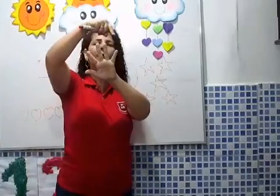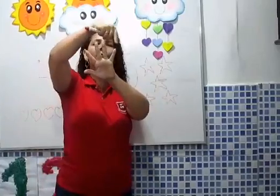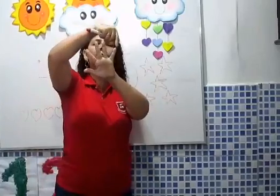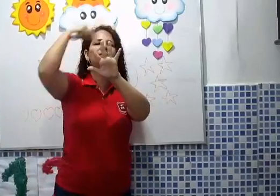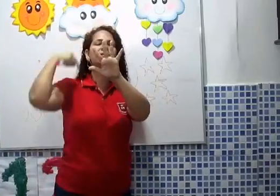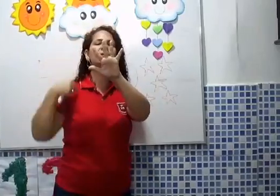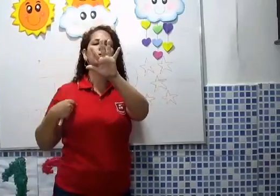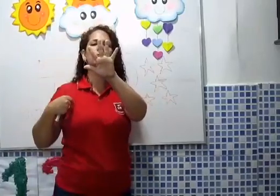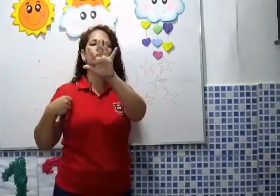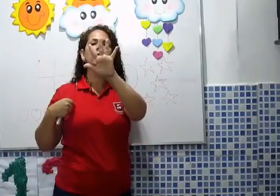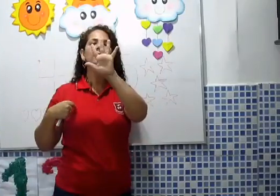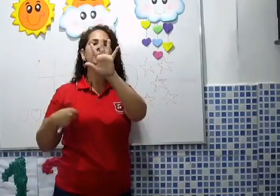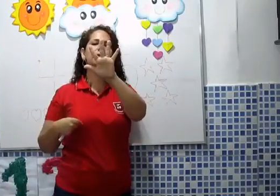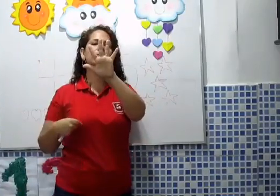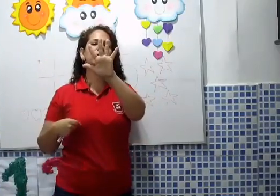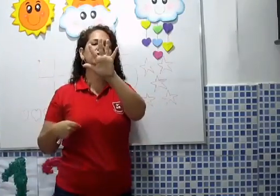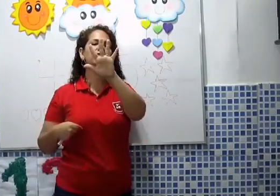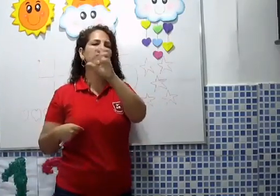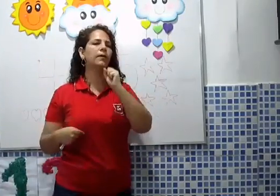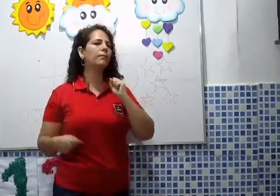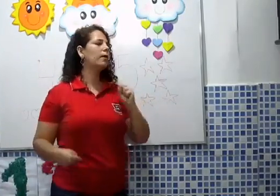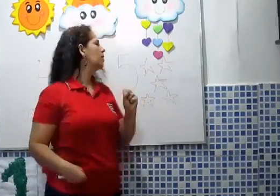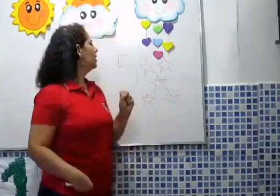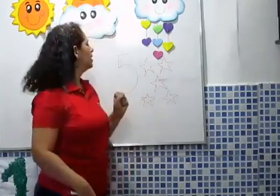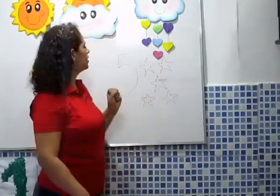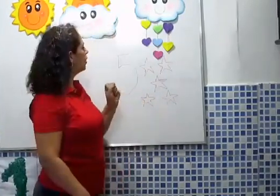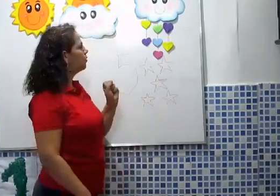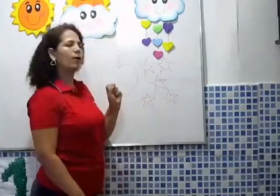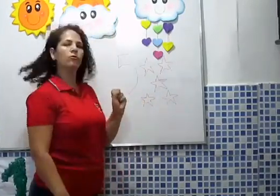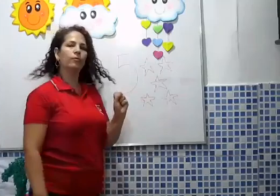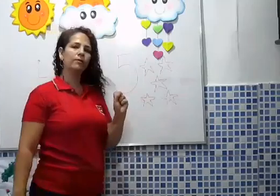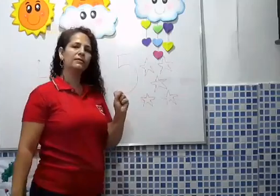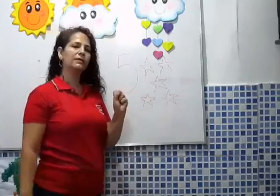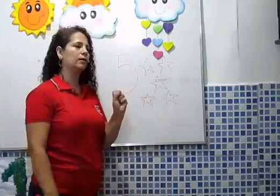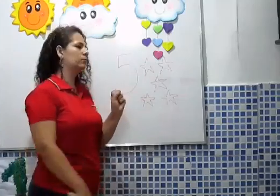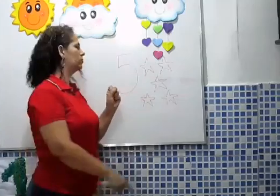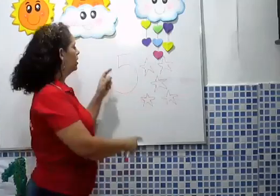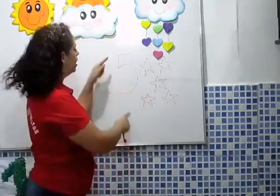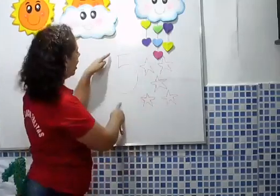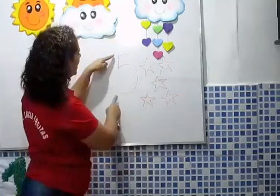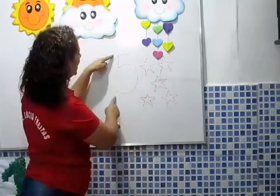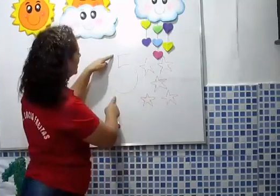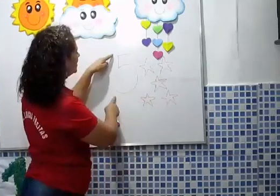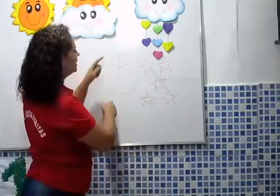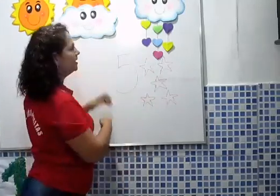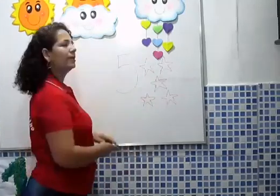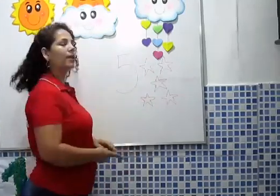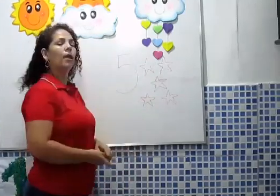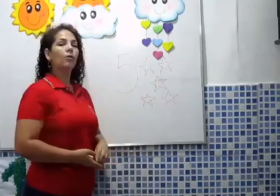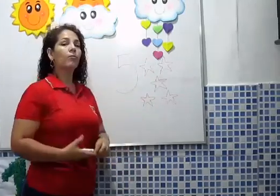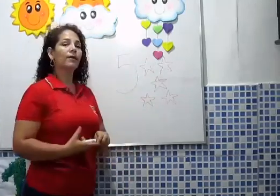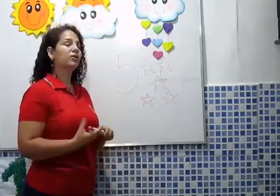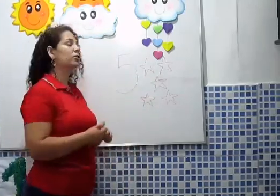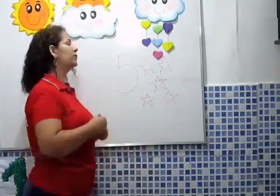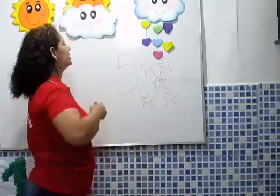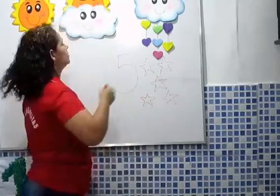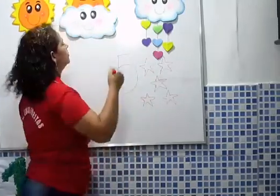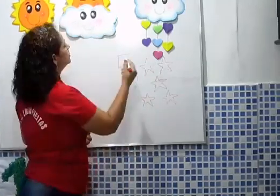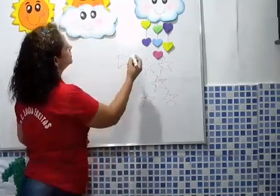4, 5. 5 dedinhos na minha mão. E qual é o número 5? Olha ele aqui. Como é que a gente faz o número